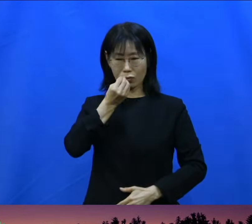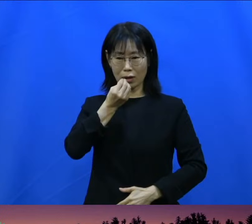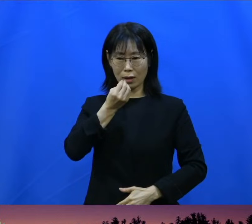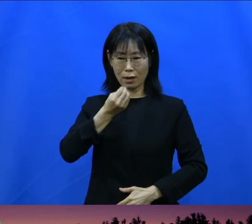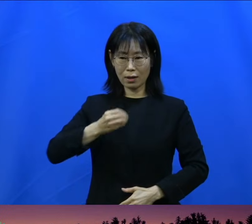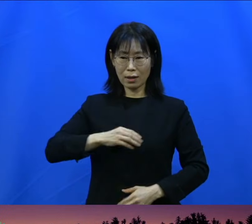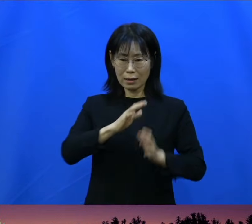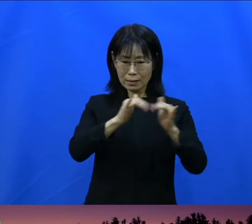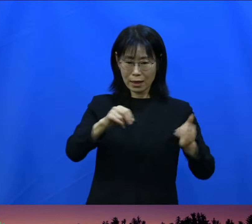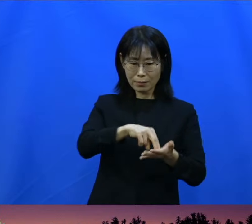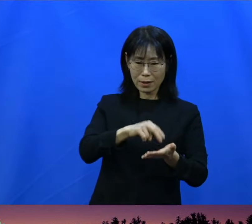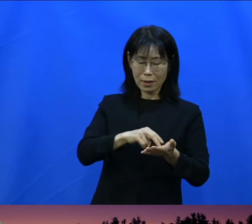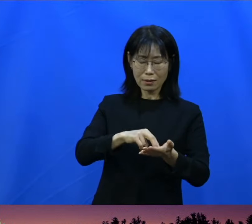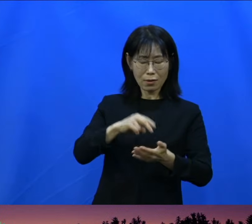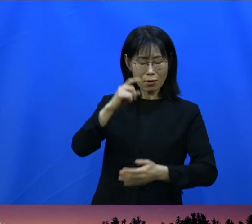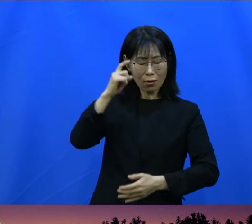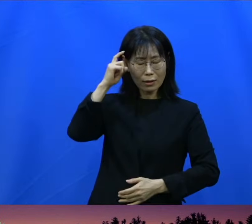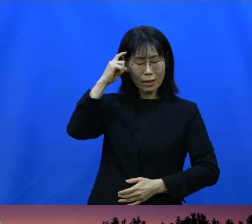상상할 수 없는 거룩을 얘기해요.